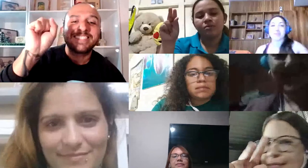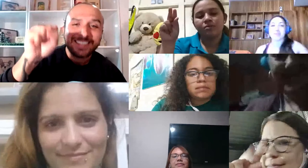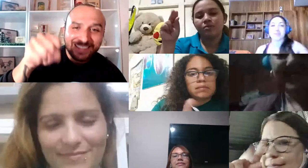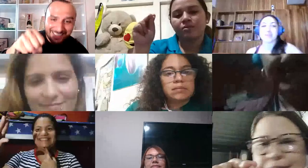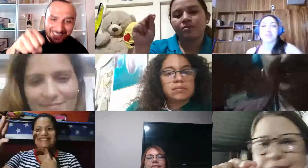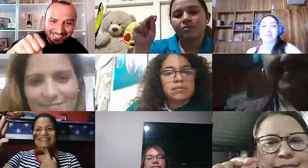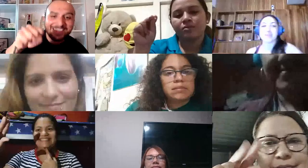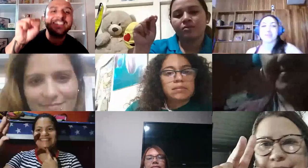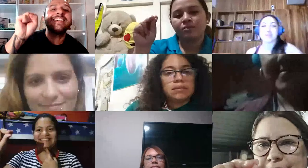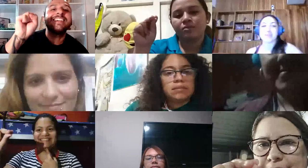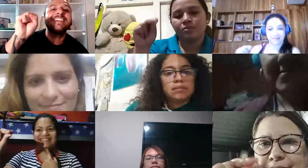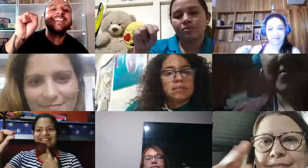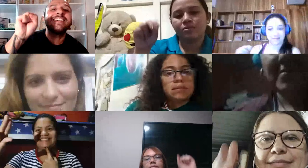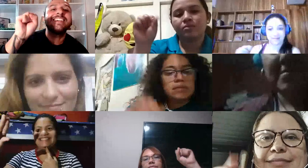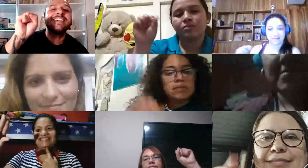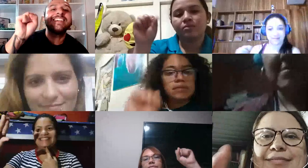Y...